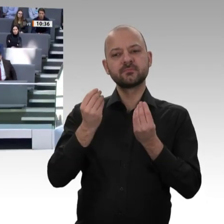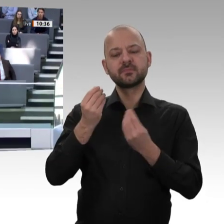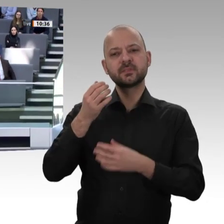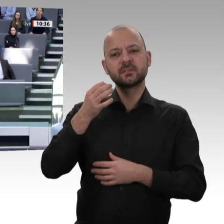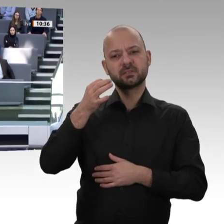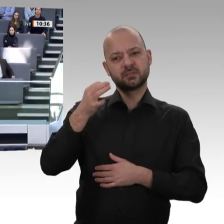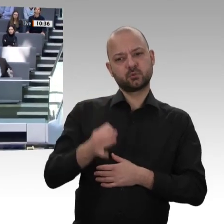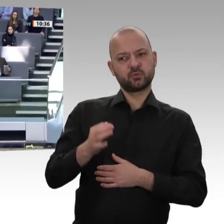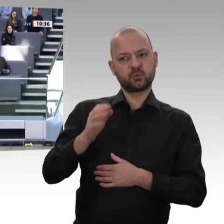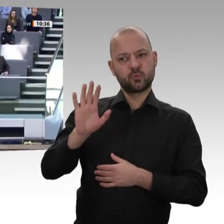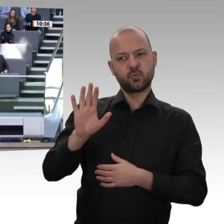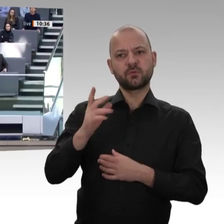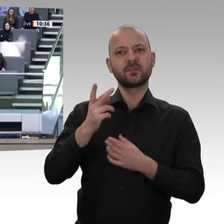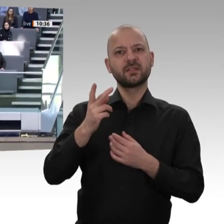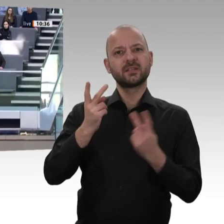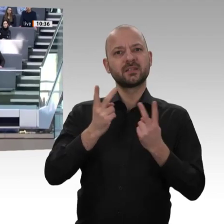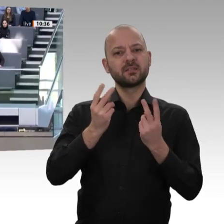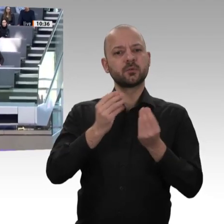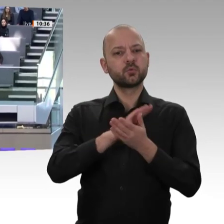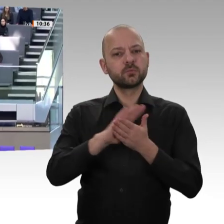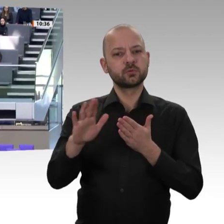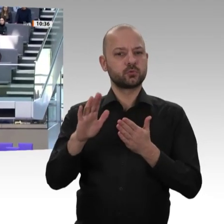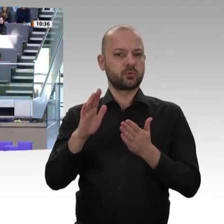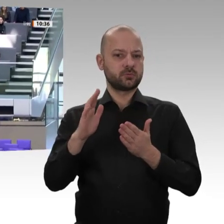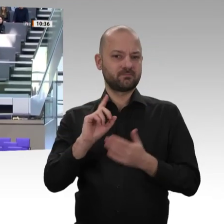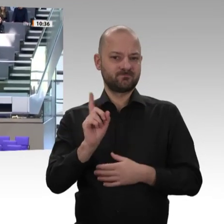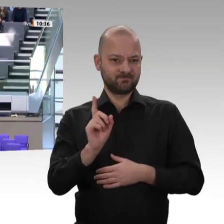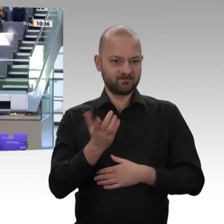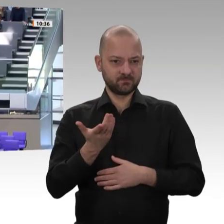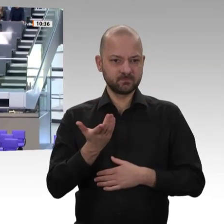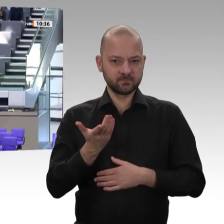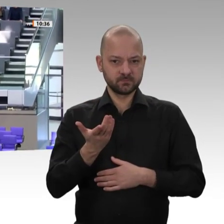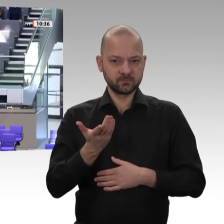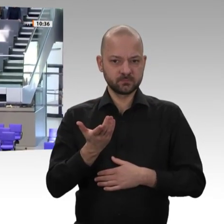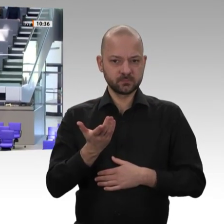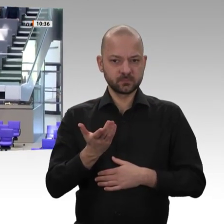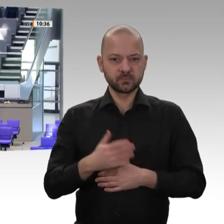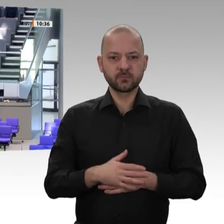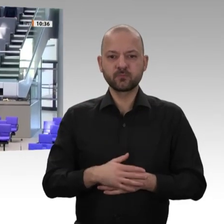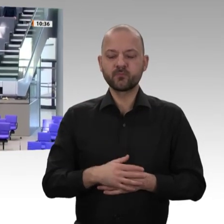Damit schließe ich die Aussprache.